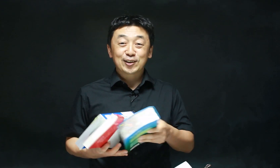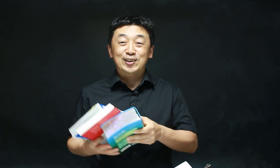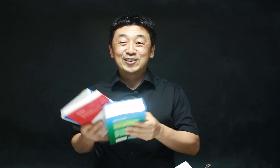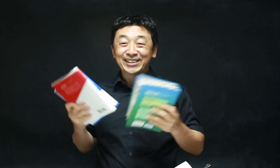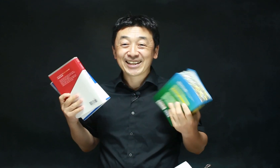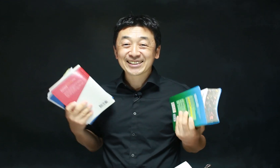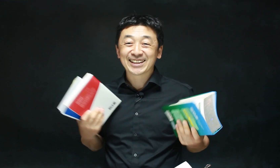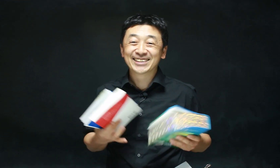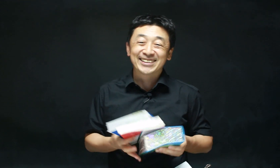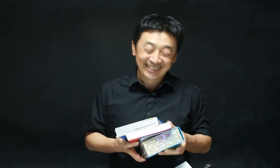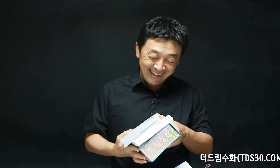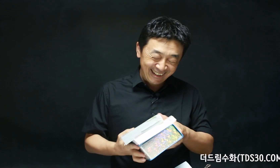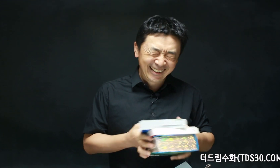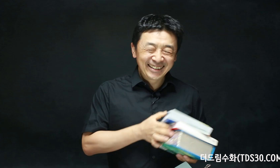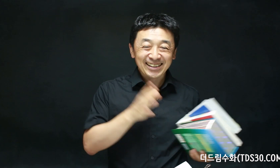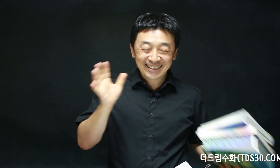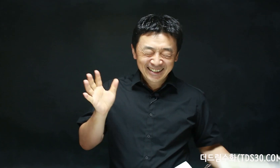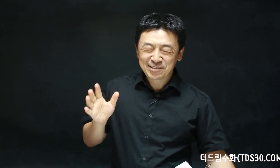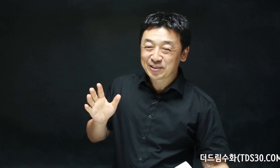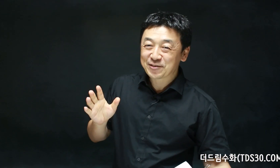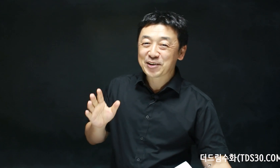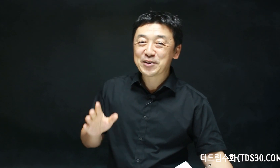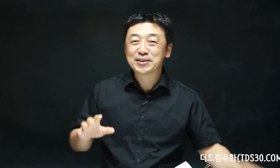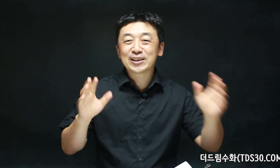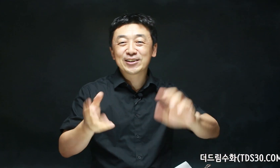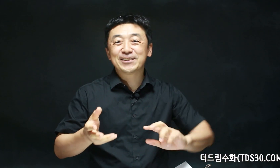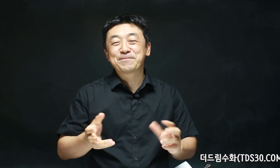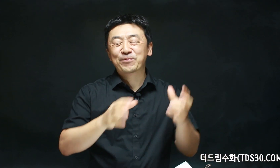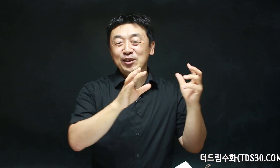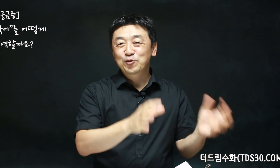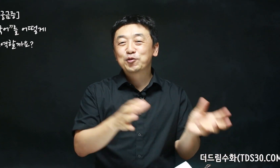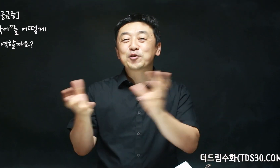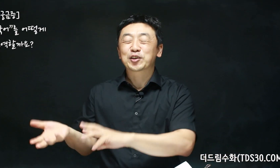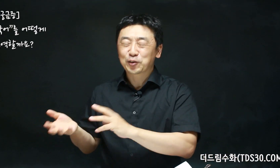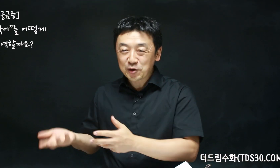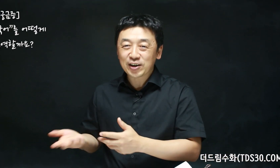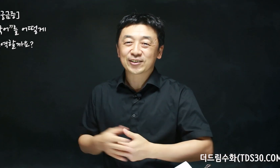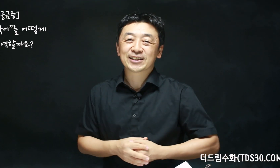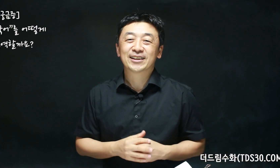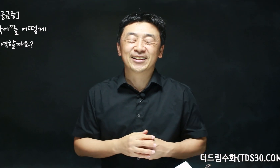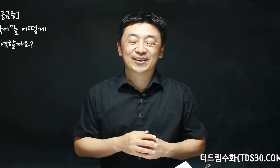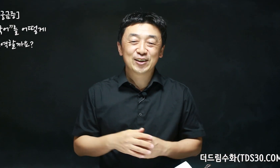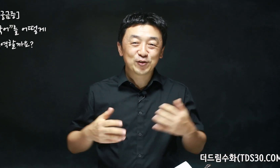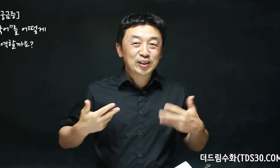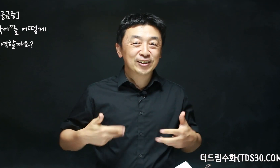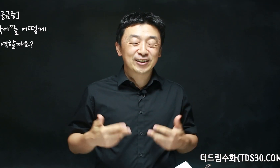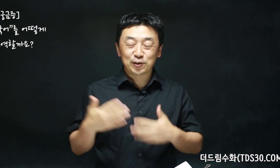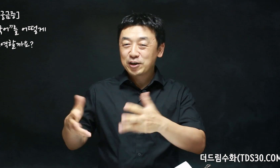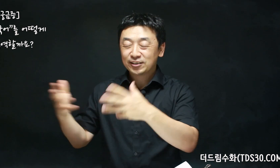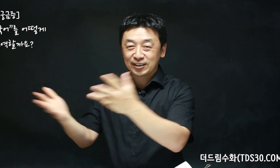들고 있으니까 책장 나는 거죠. 네. 이 문제가 뭐냐면요. 이거를 수화로 어떻게 통역할 것인가. 예. 우리는 농아인들은 그냥